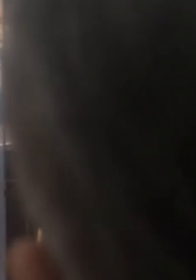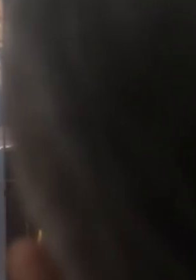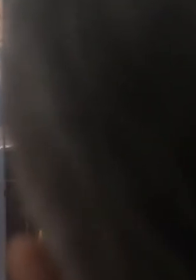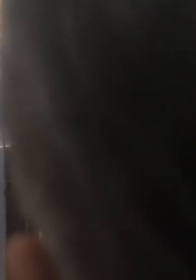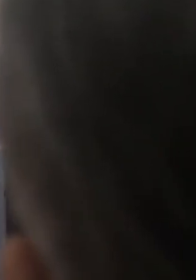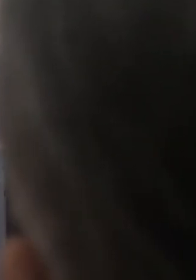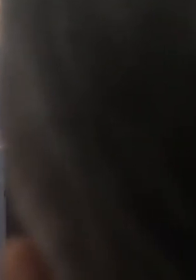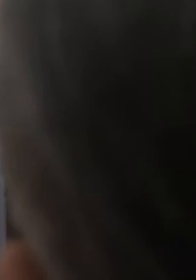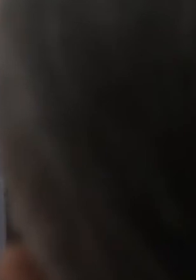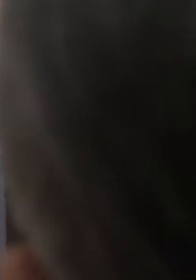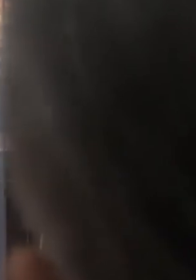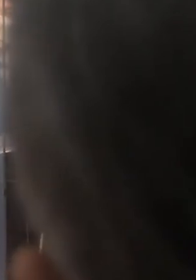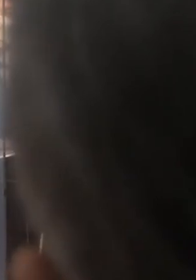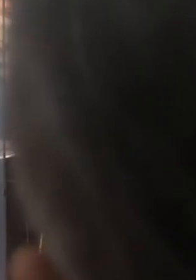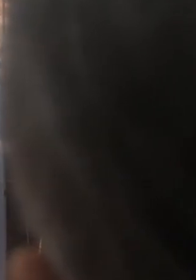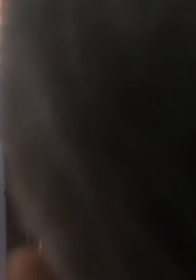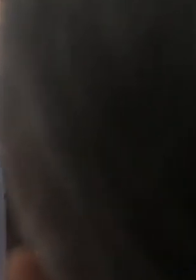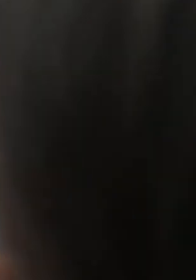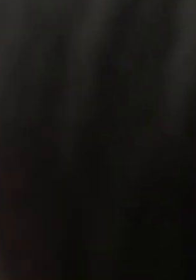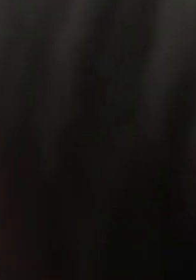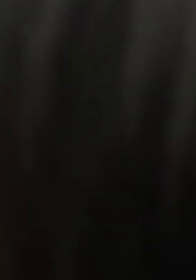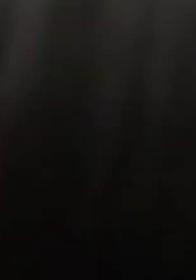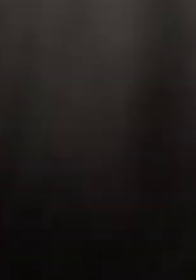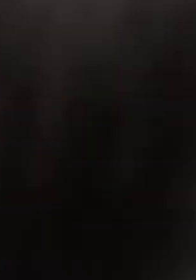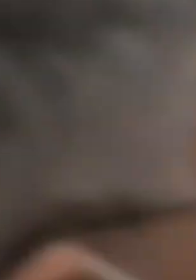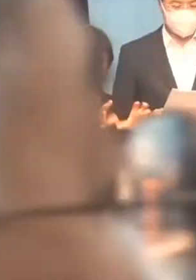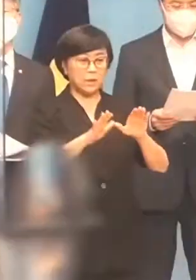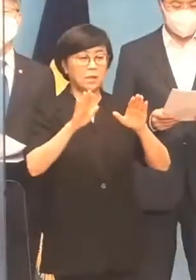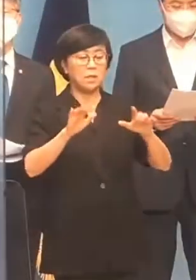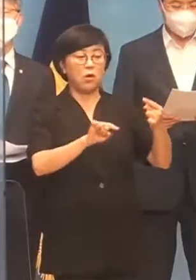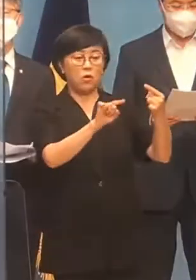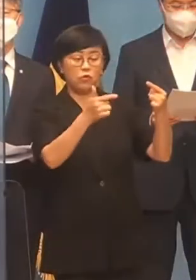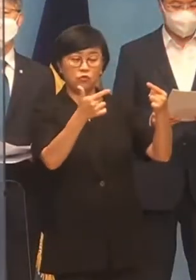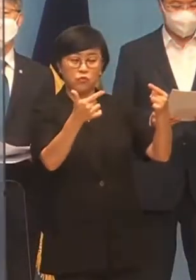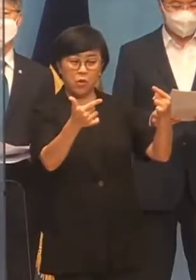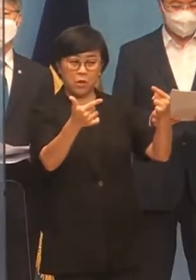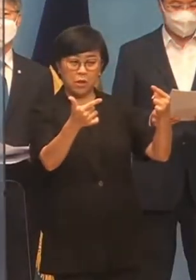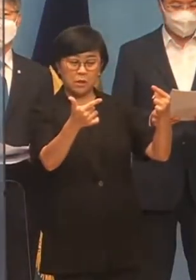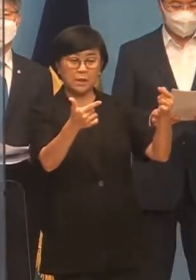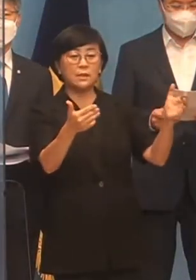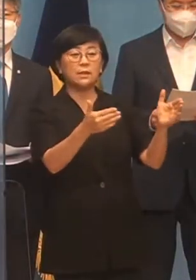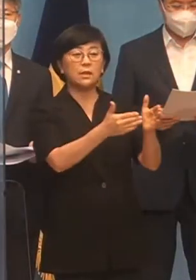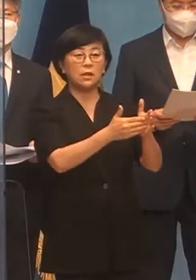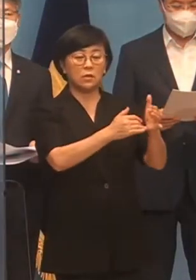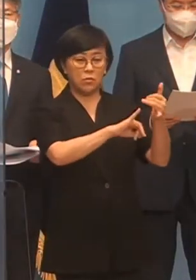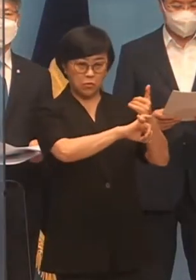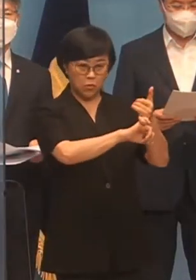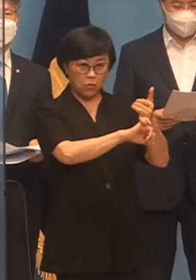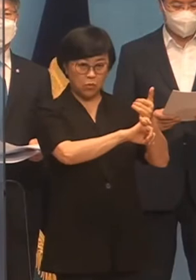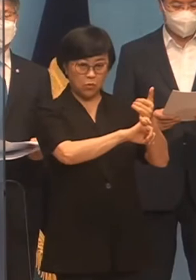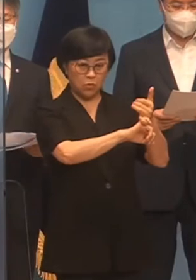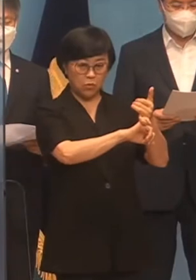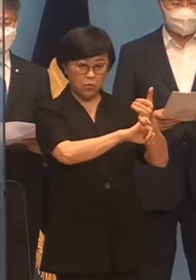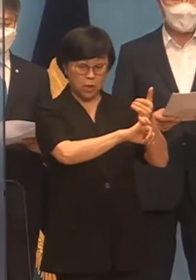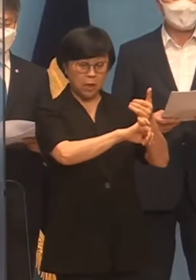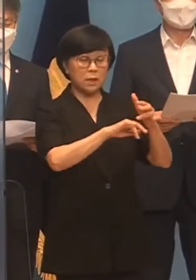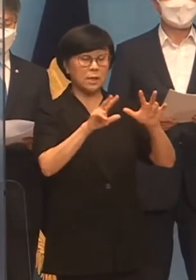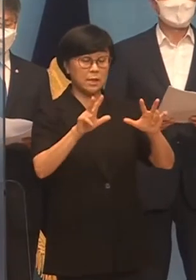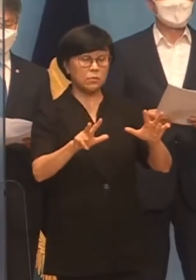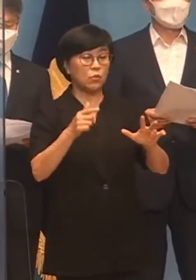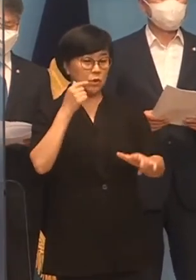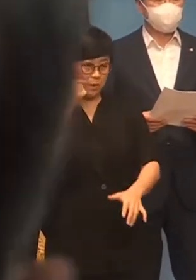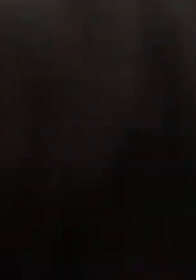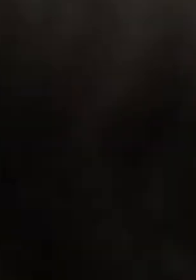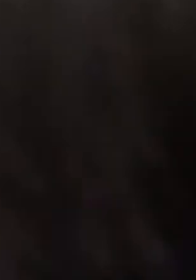검찰개혁 특위와 당 지도부는 상반기 내 입법을 완료하겠다고 약속했습니다. 하지만 약속을 지키지